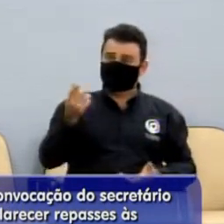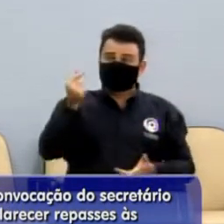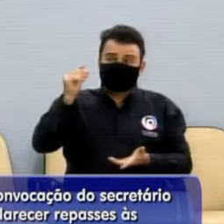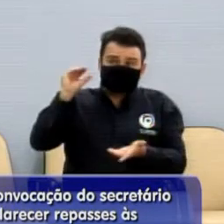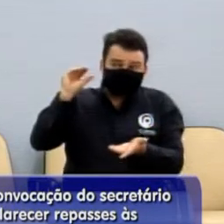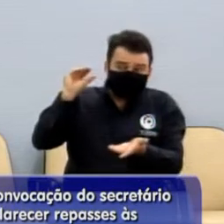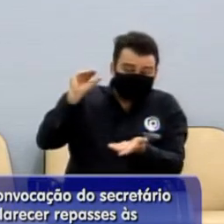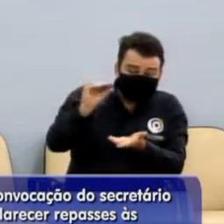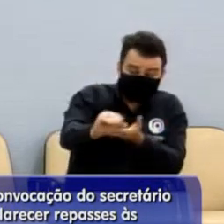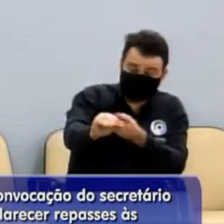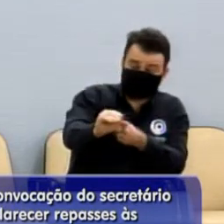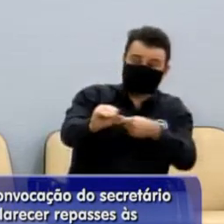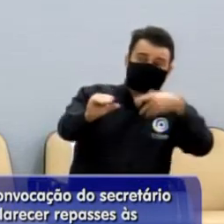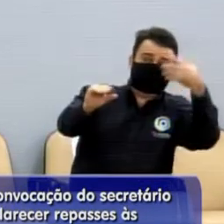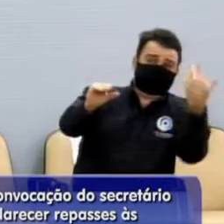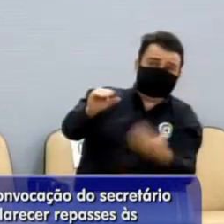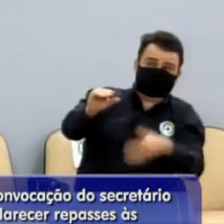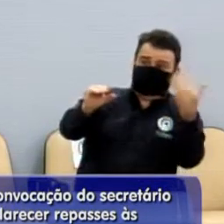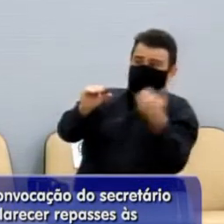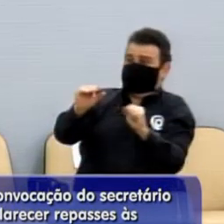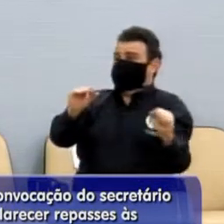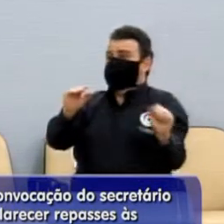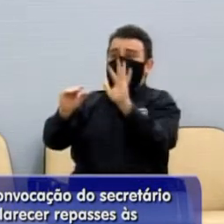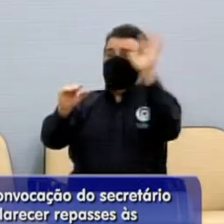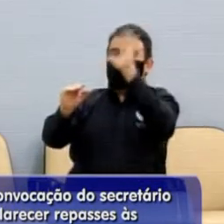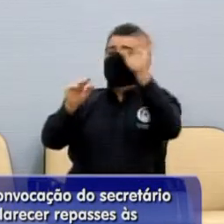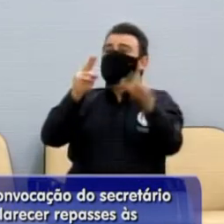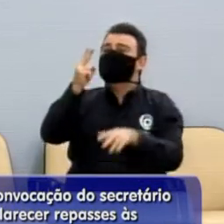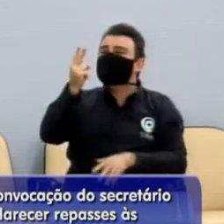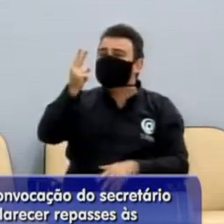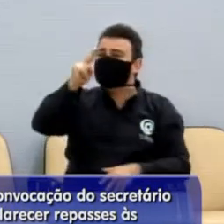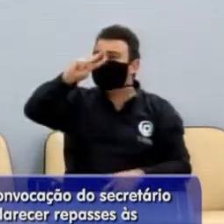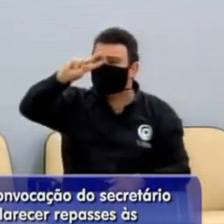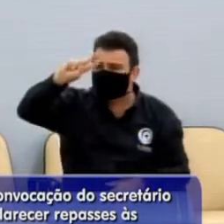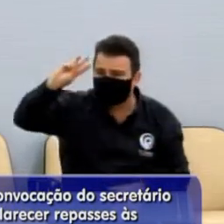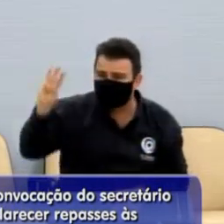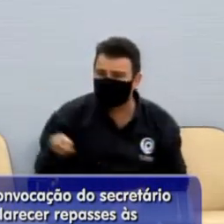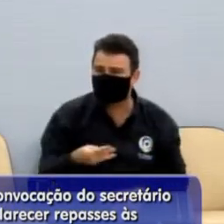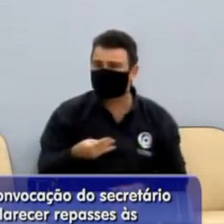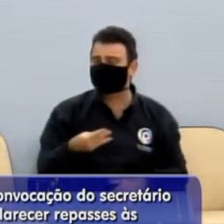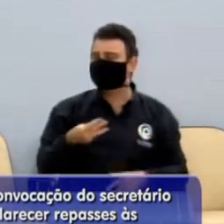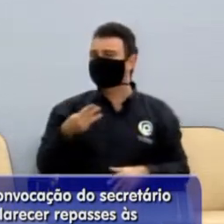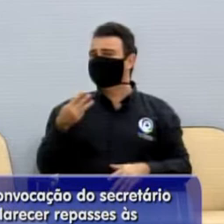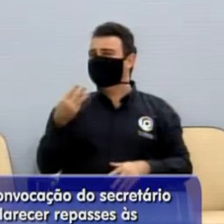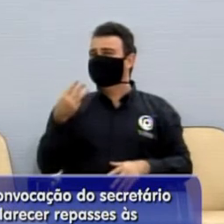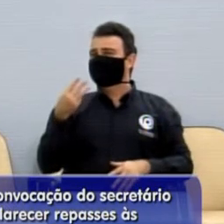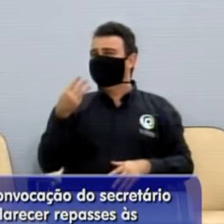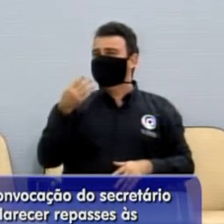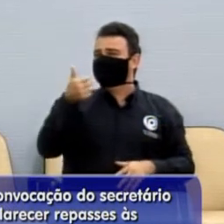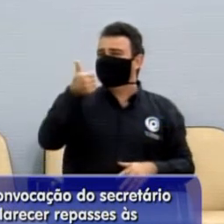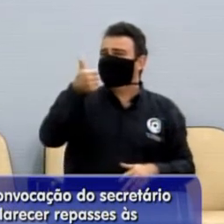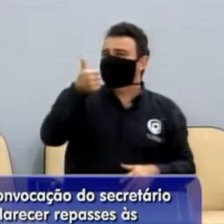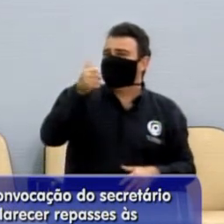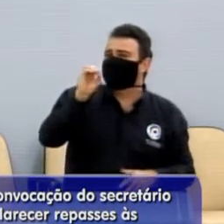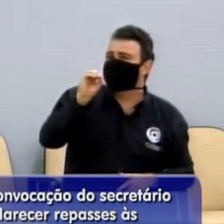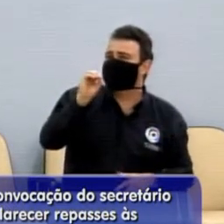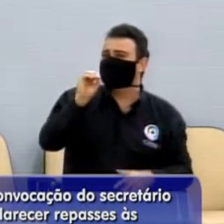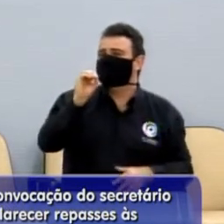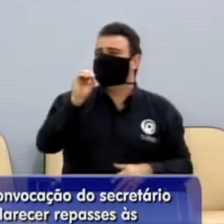nós não estamos falando de 2 milhões no máximo, nós não estamos falando de uma diferença de